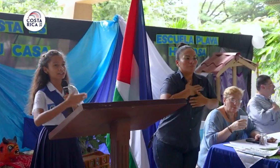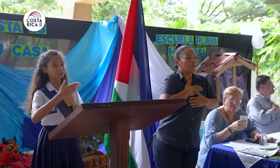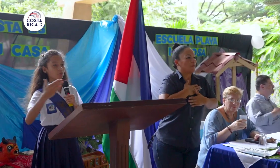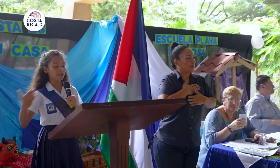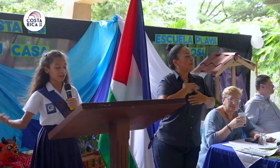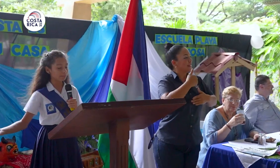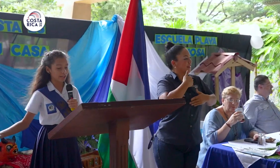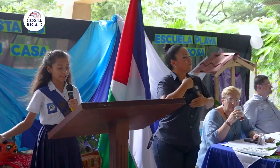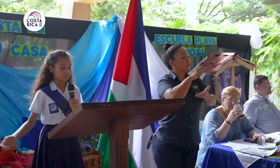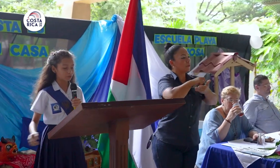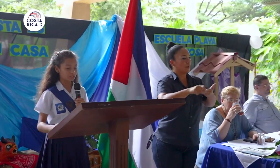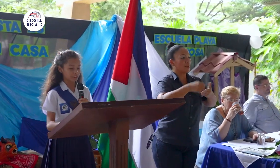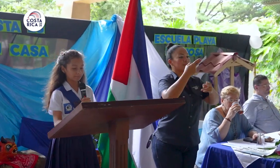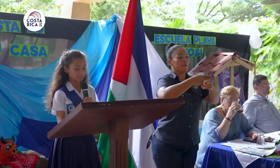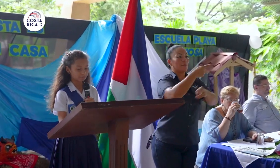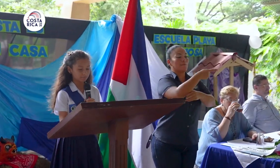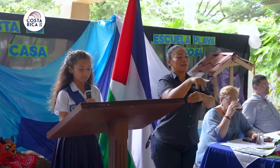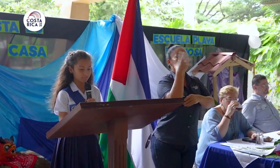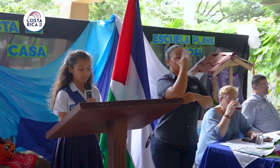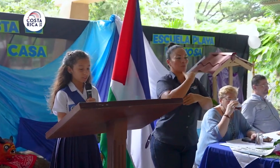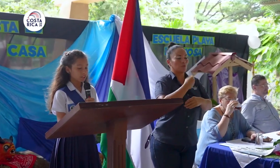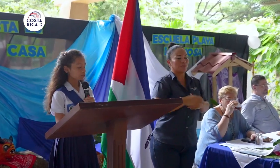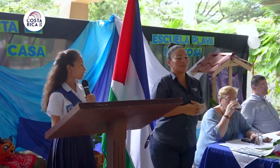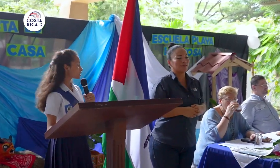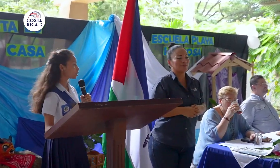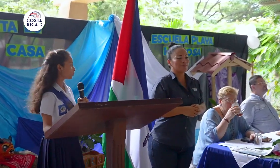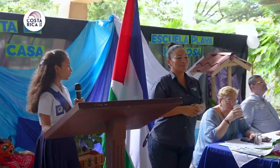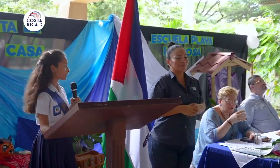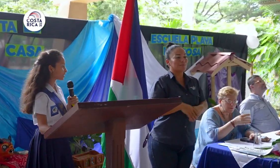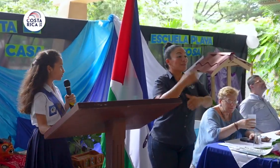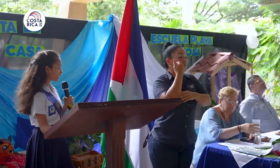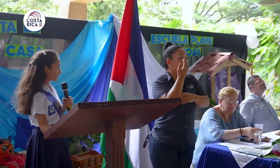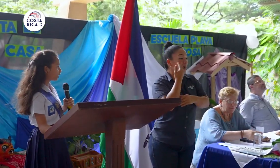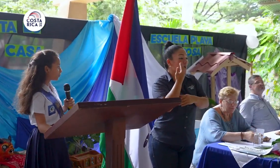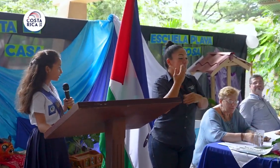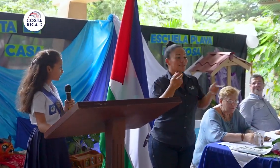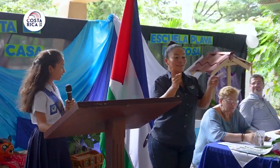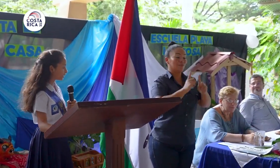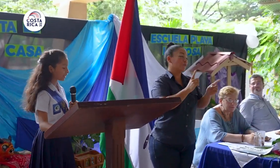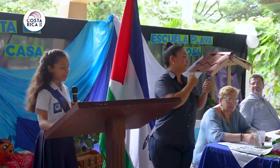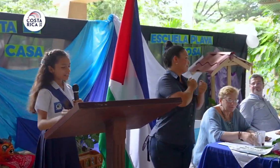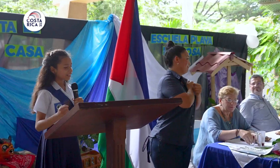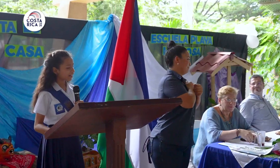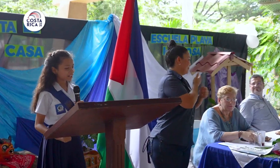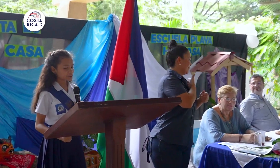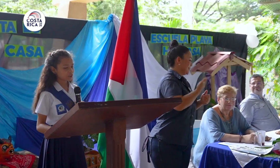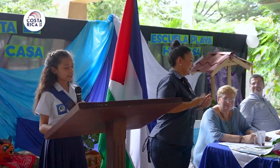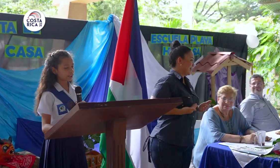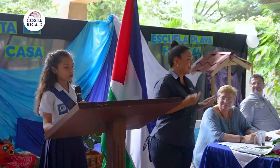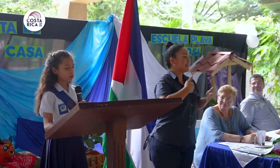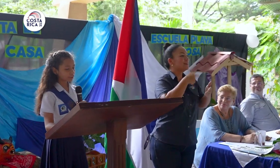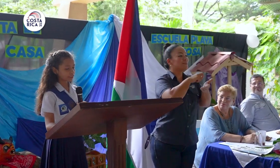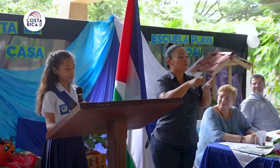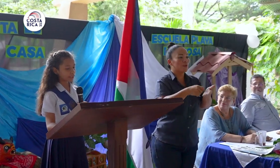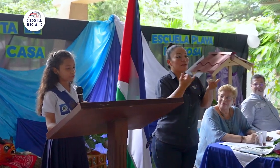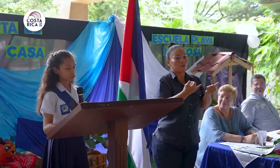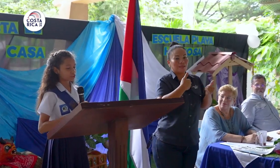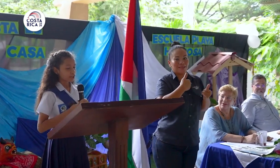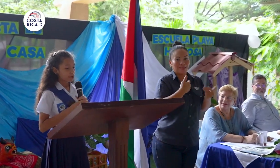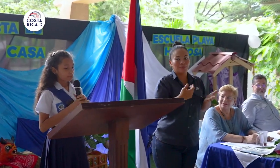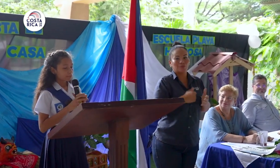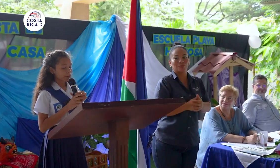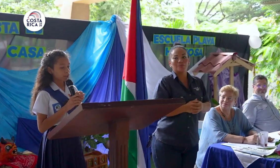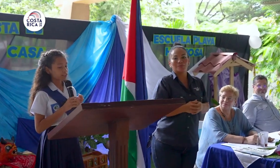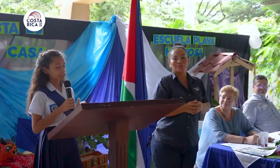llamado Escuela Playa Hermosa. No ha sido fácil, mi querido presidente, tener la escuela que hoy